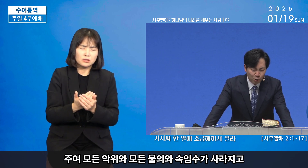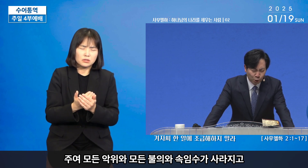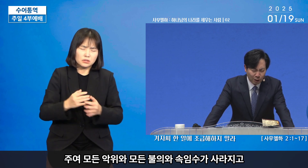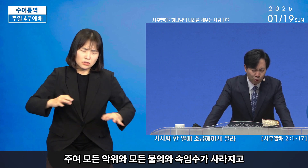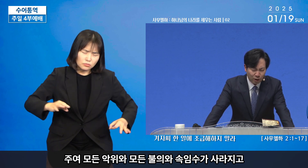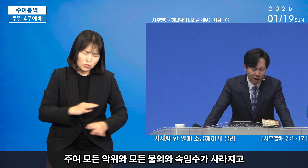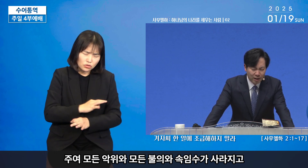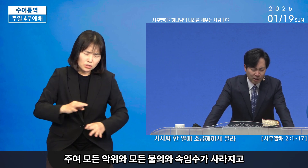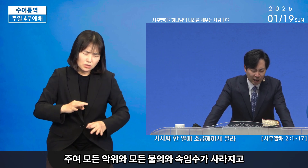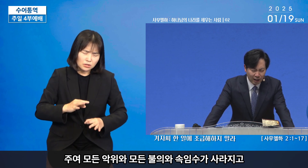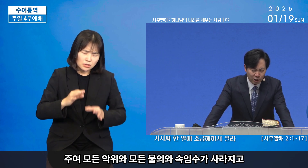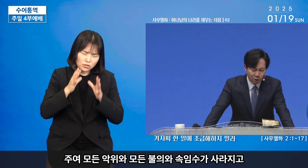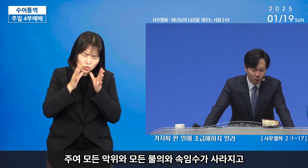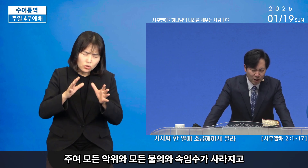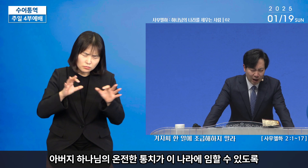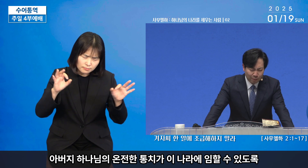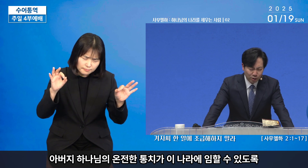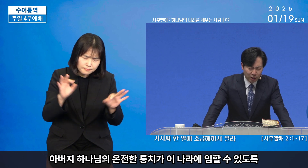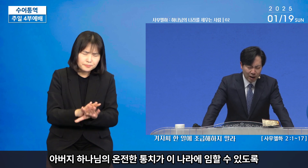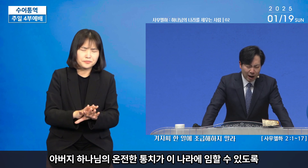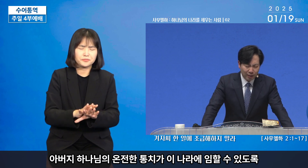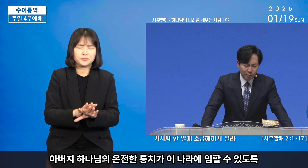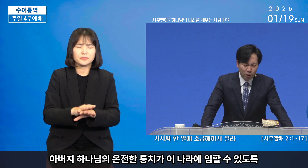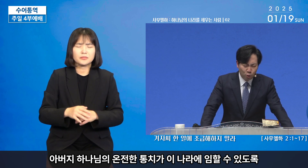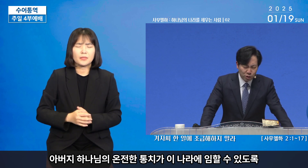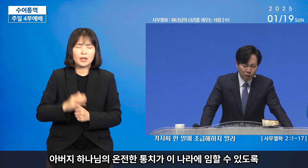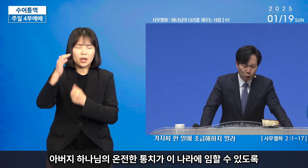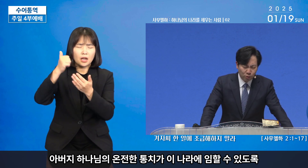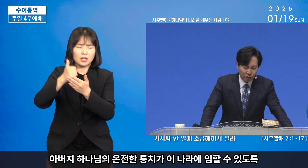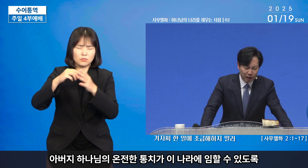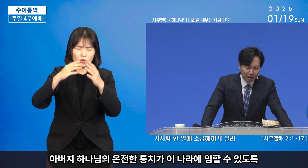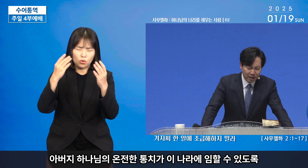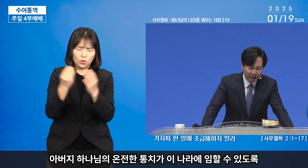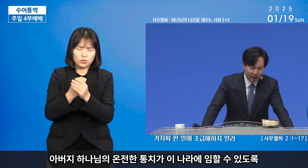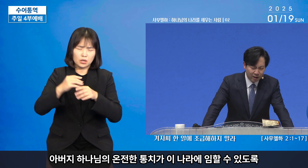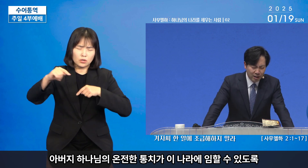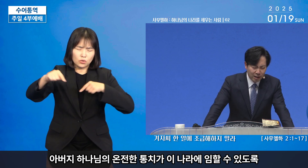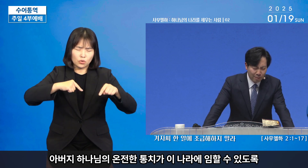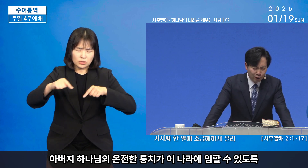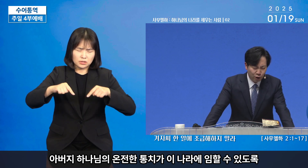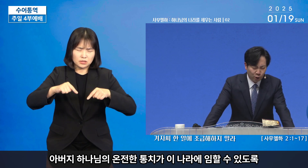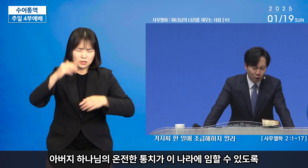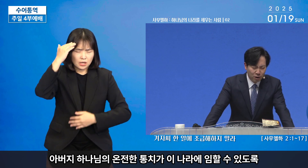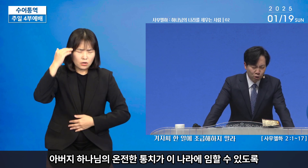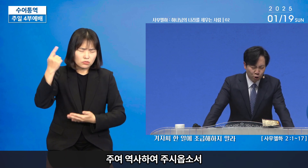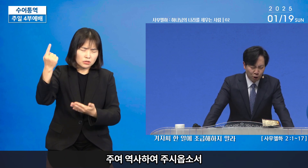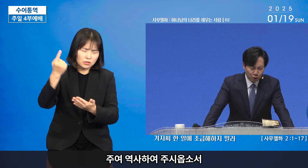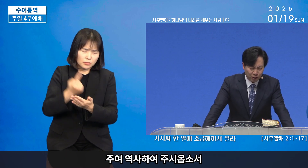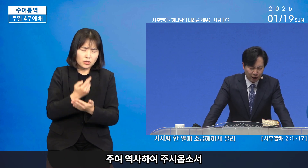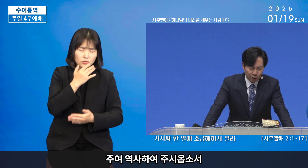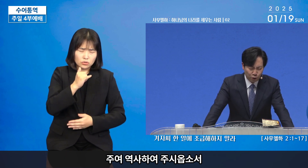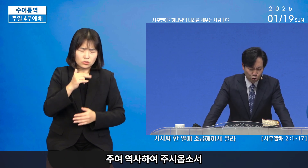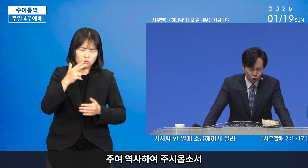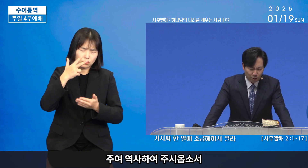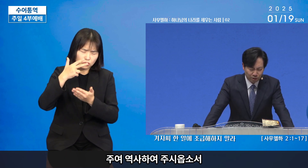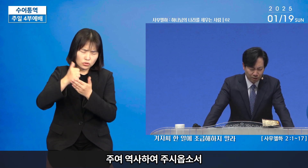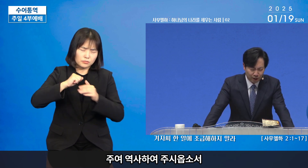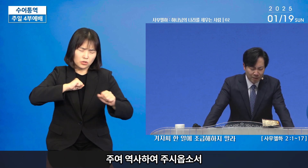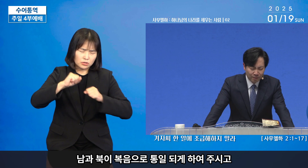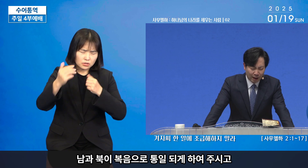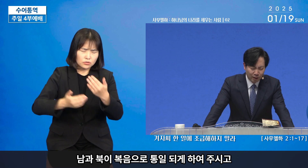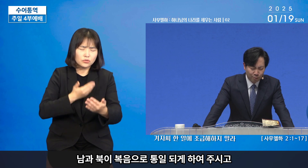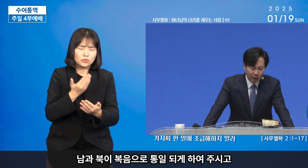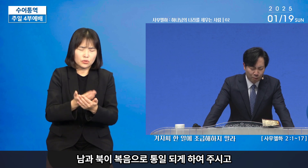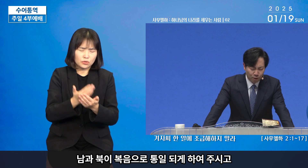불의와 속임수가 사라지고 아버지 하나님의 온전한 통치가 이 나라를 임할 수 있도록 주여 역사하여